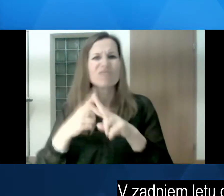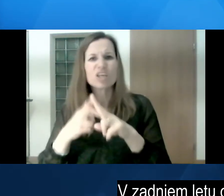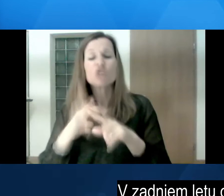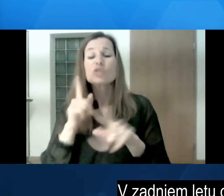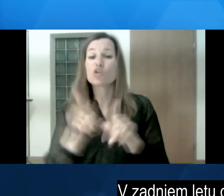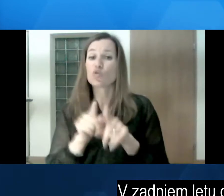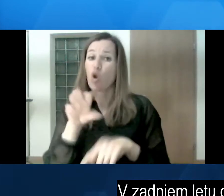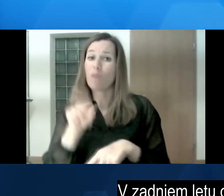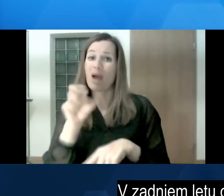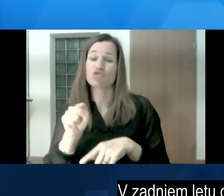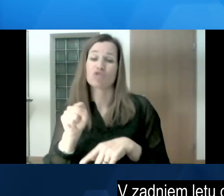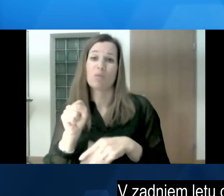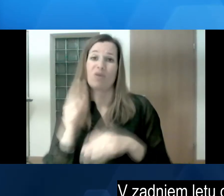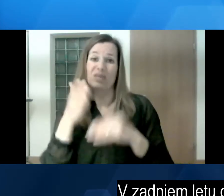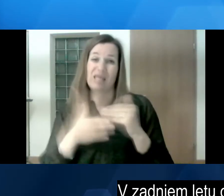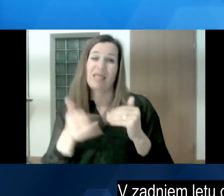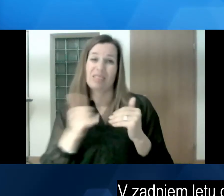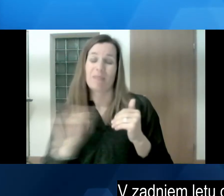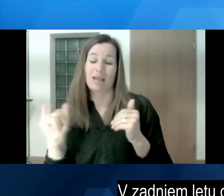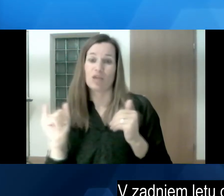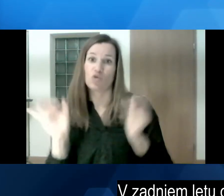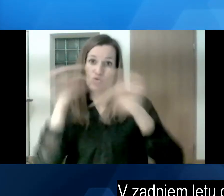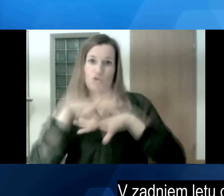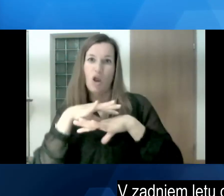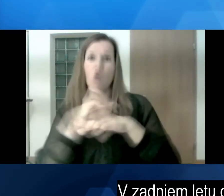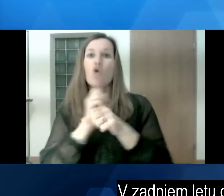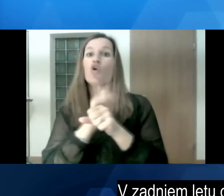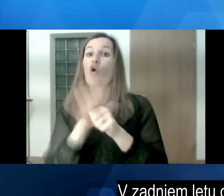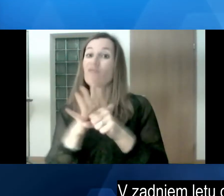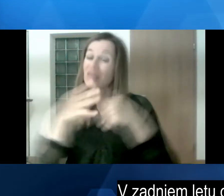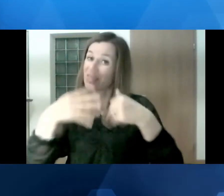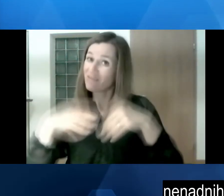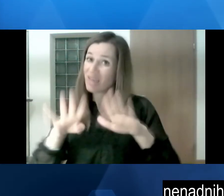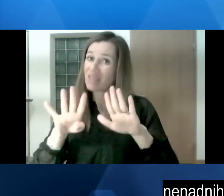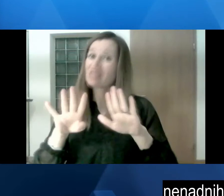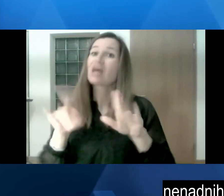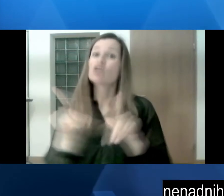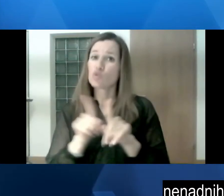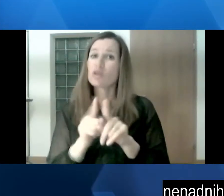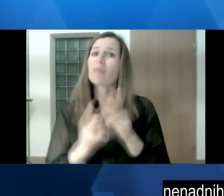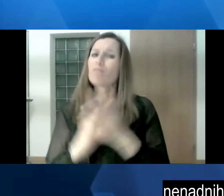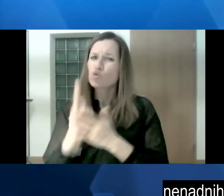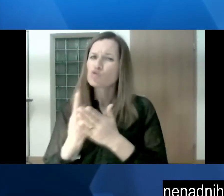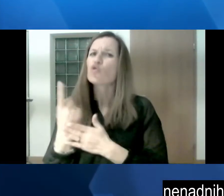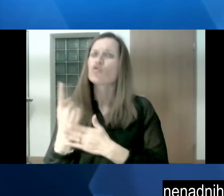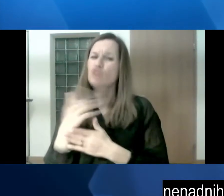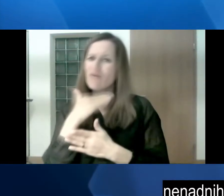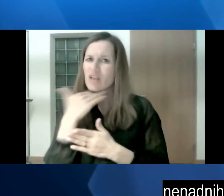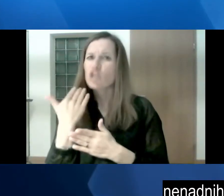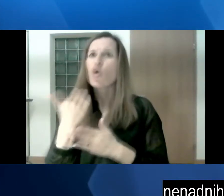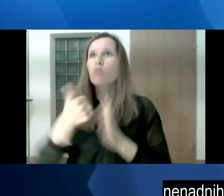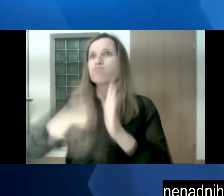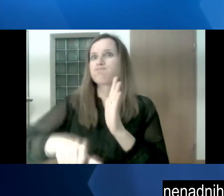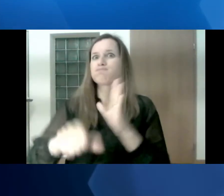zadnjem letu, na žalost, COVID-19 povzroča kar nekaj nenadnih izgub sluha,